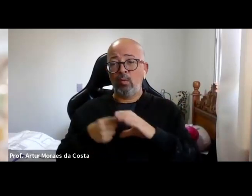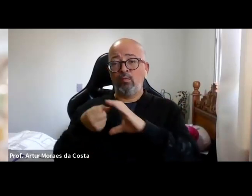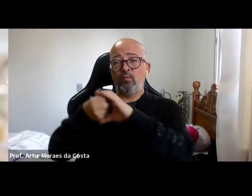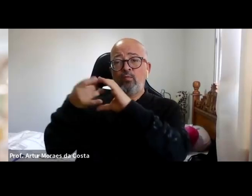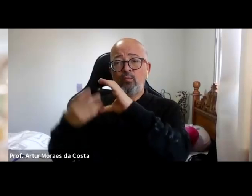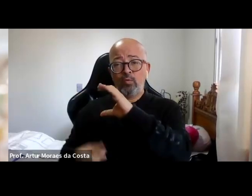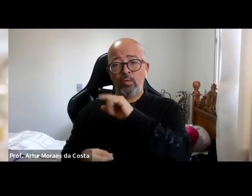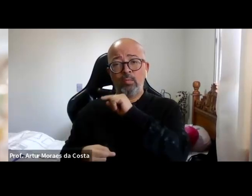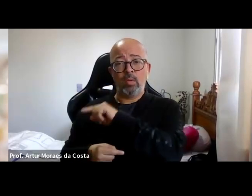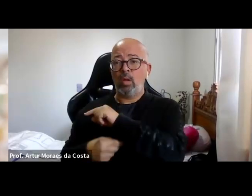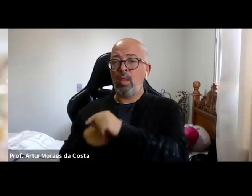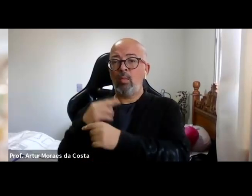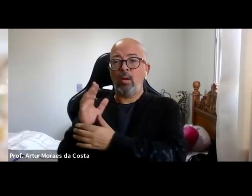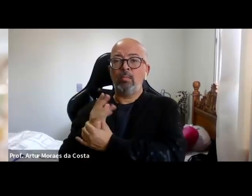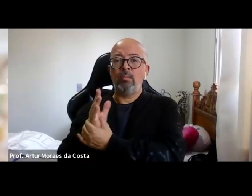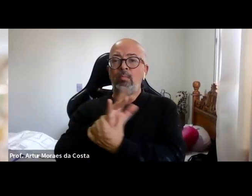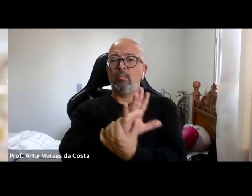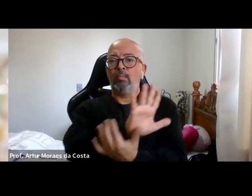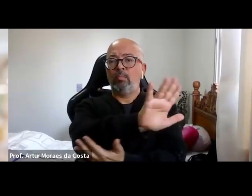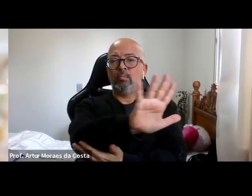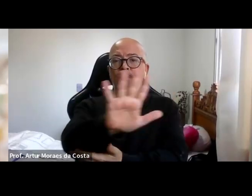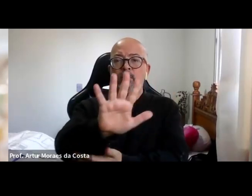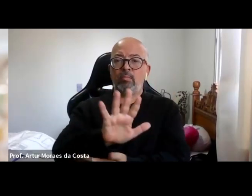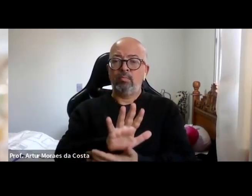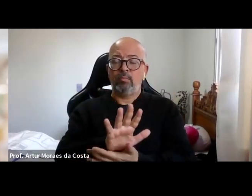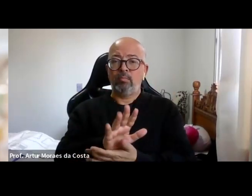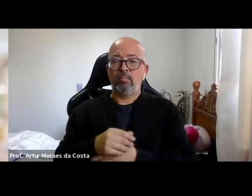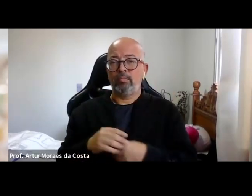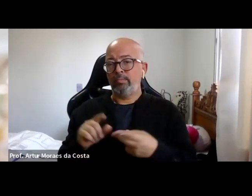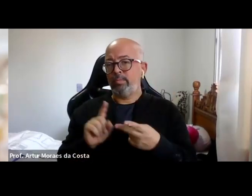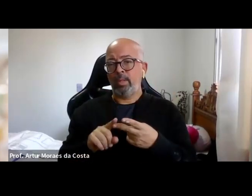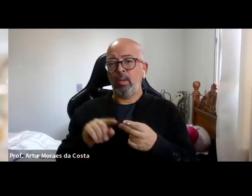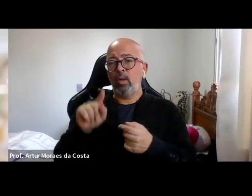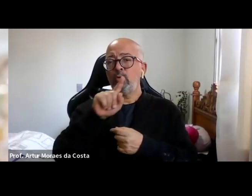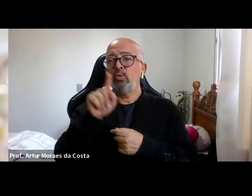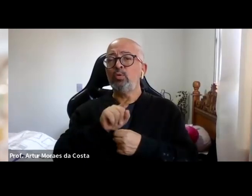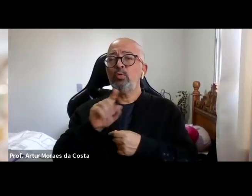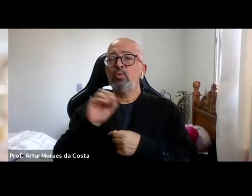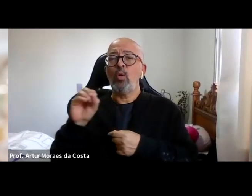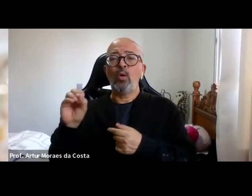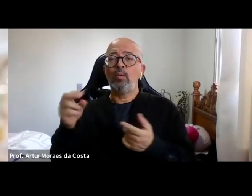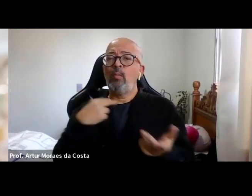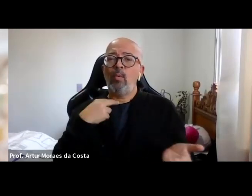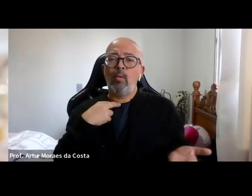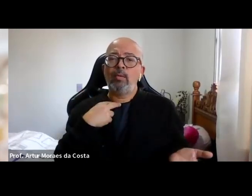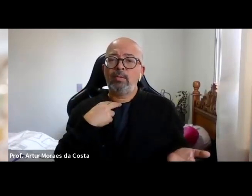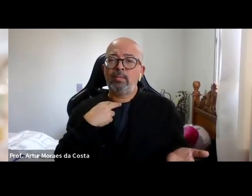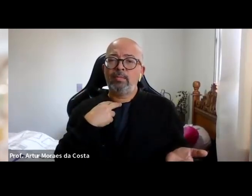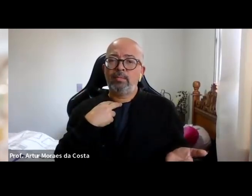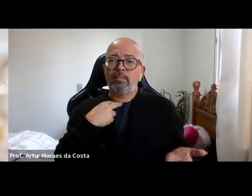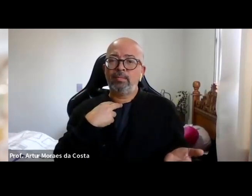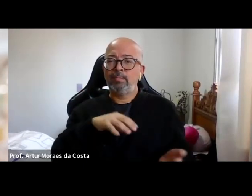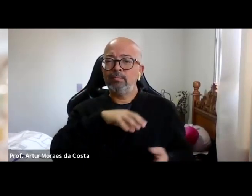zoológico tampoco podrá ser posible No yo no voy a ponerlo en contacto con un tigre una serpiente